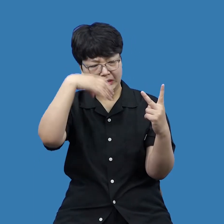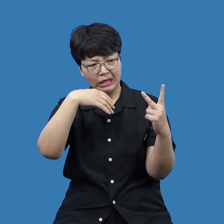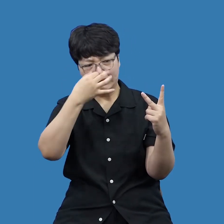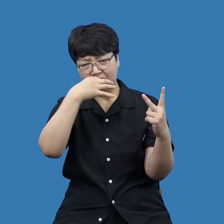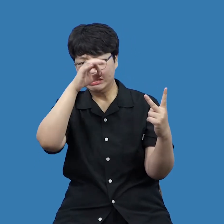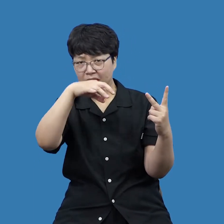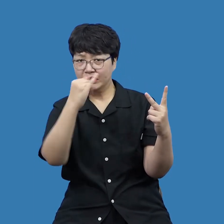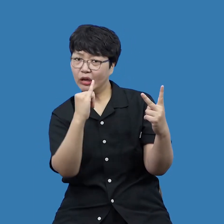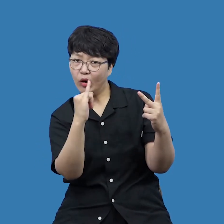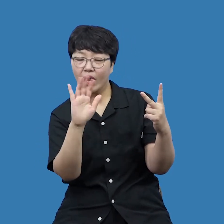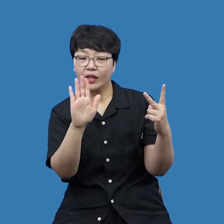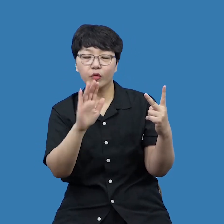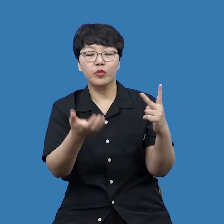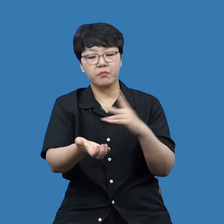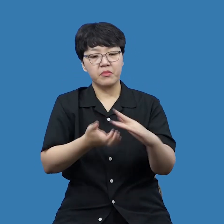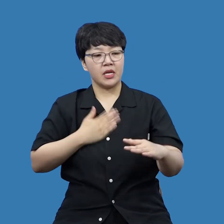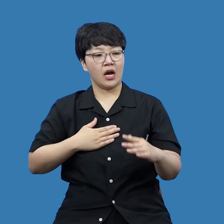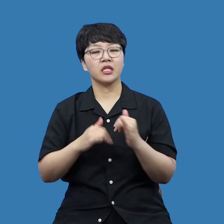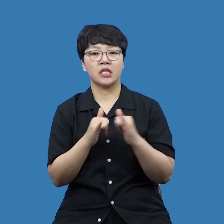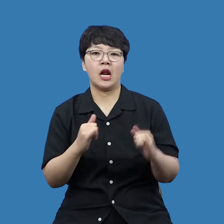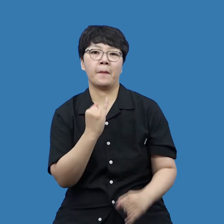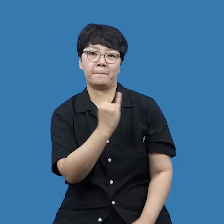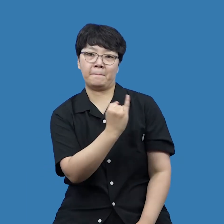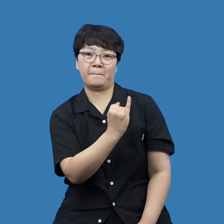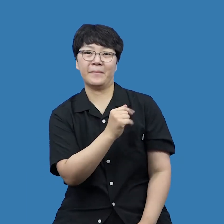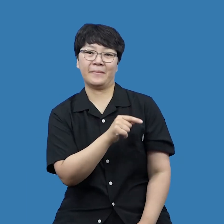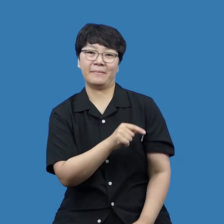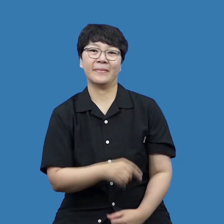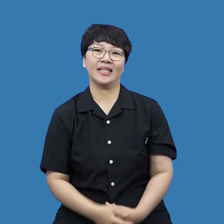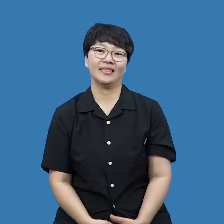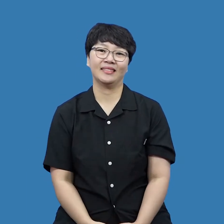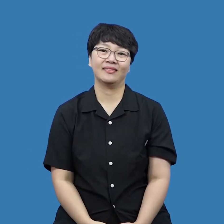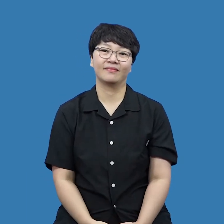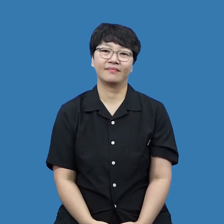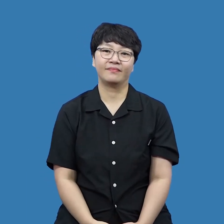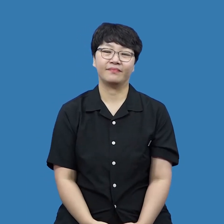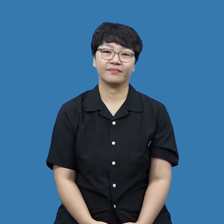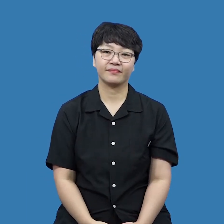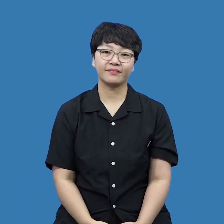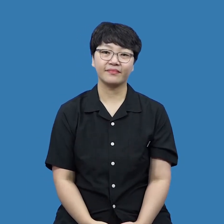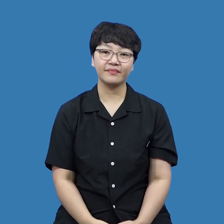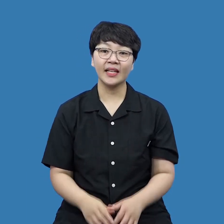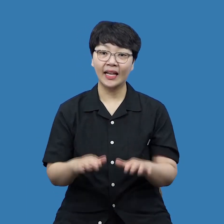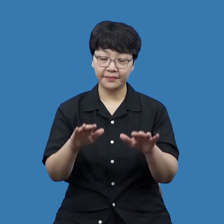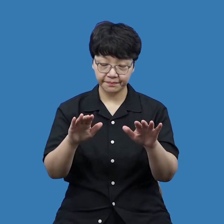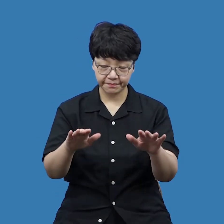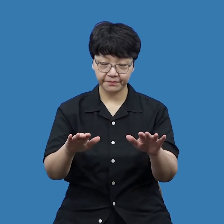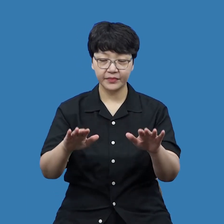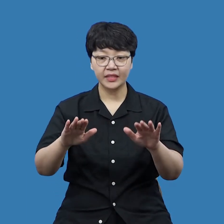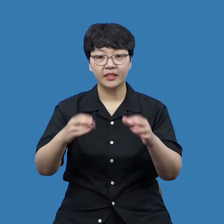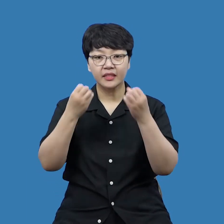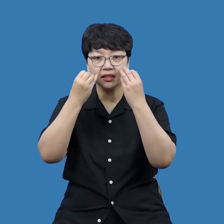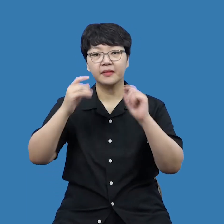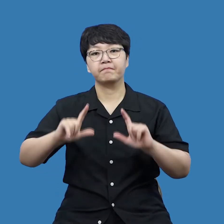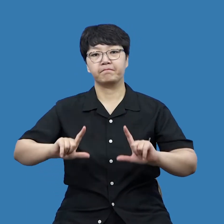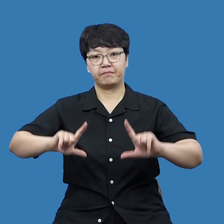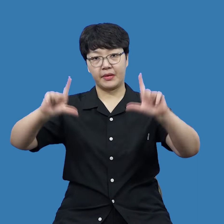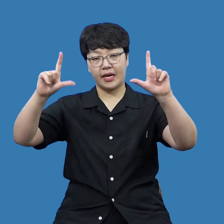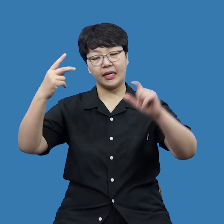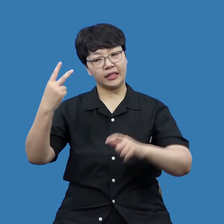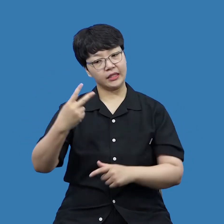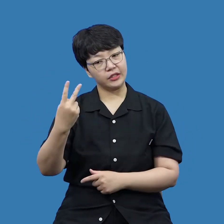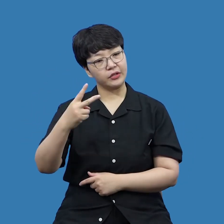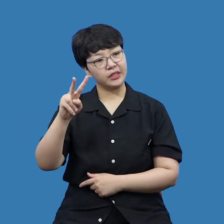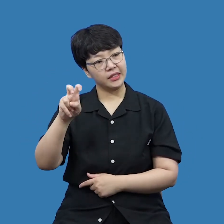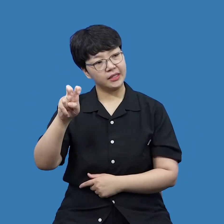여자가 아니라 여선지자였습니다. 여선지자. 자, 새해가 시작되는 이날, 이 주일